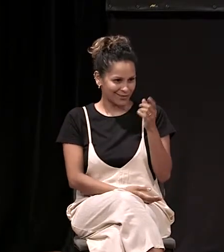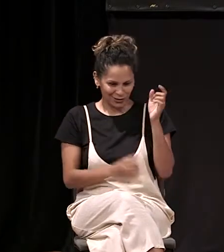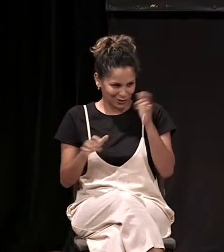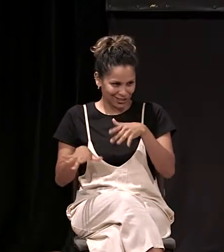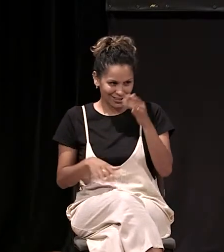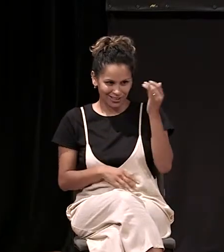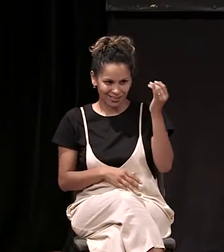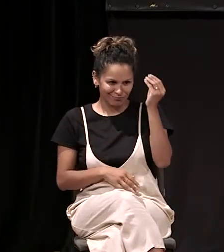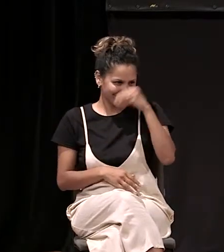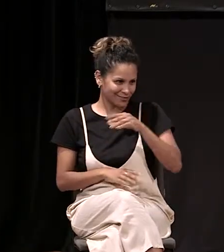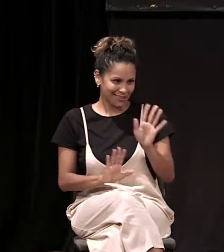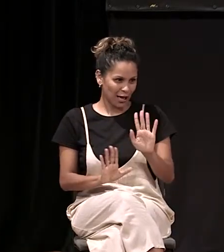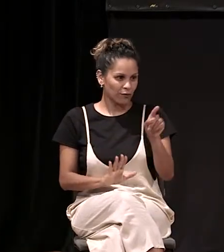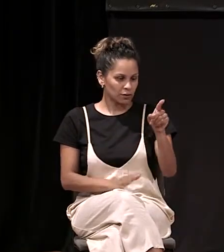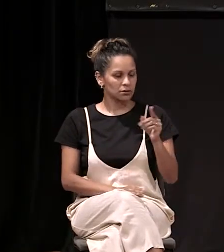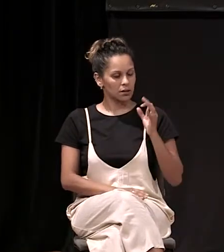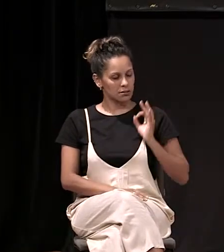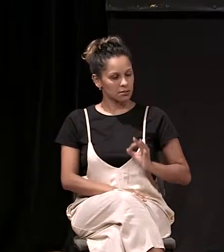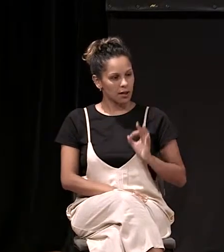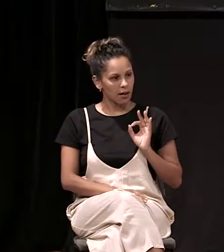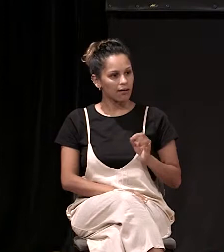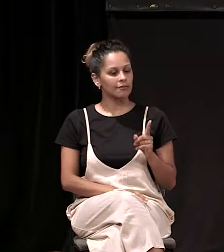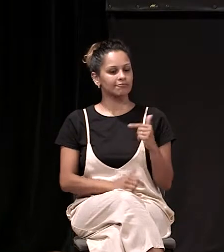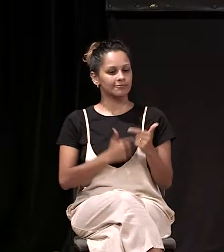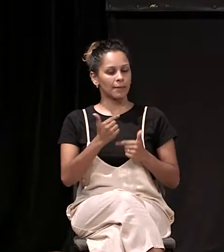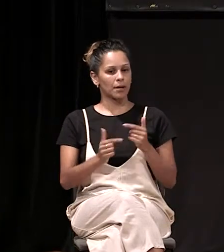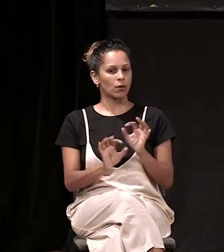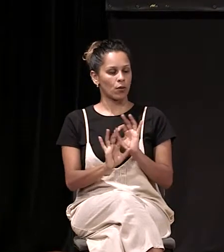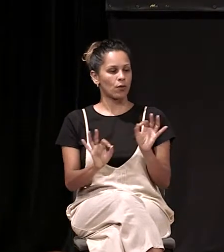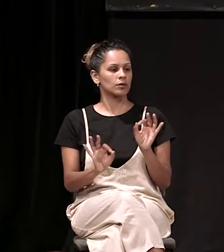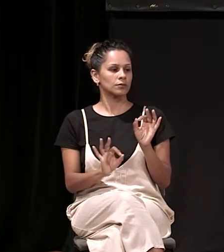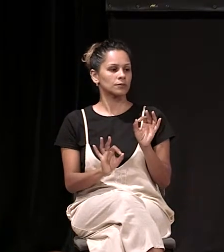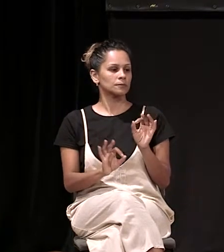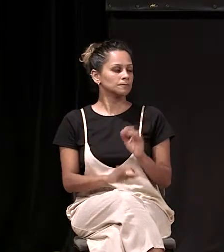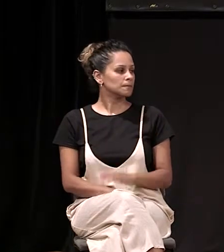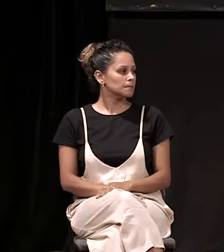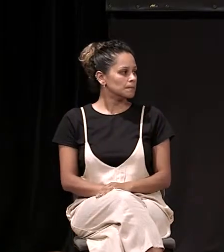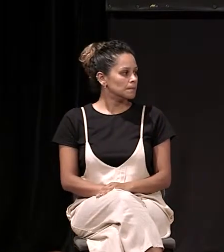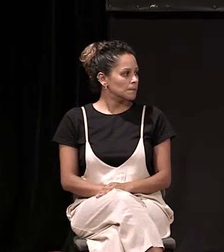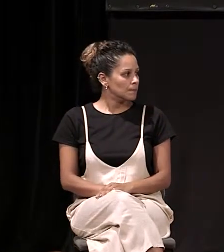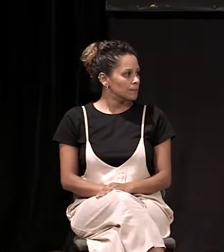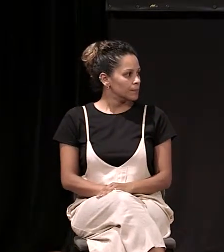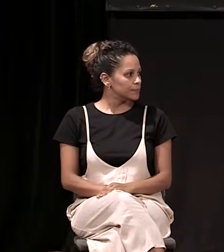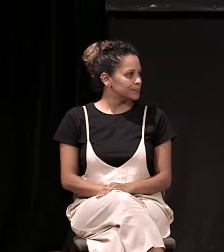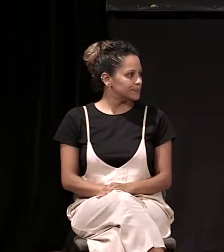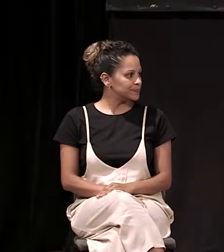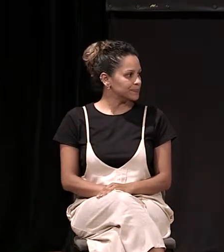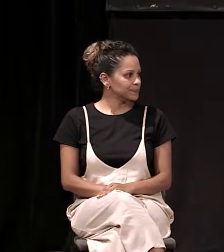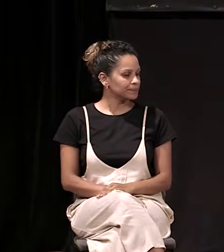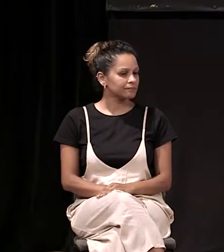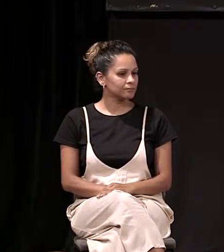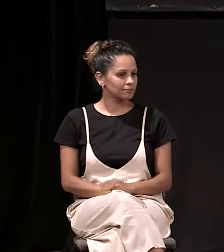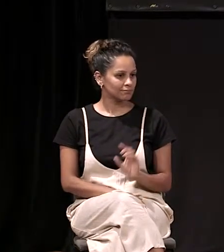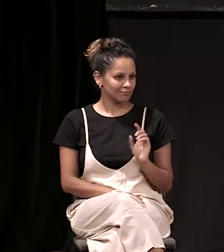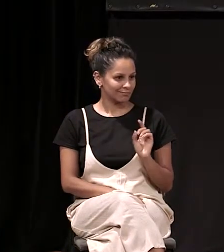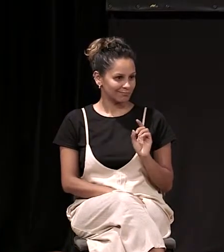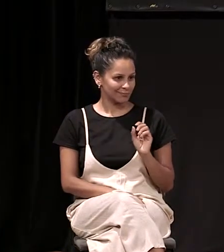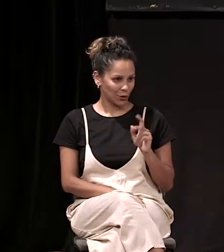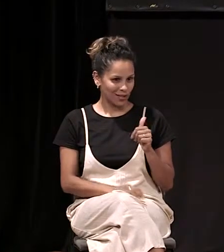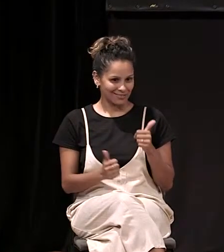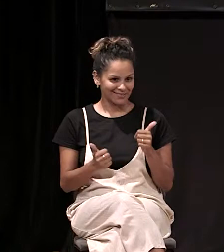certa, muito certa, com essa questão. E foi isso, né, que você me